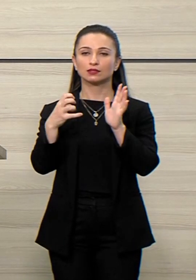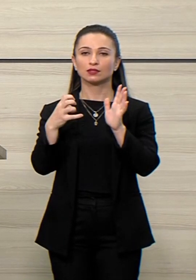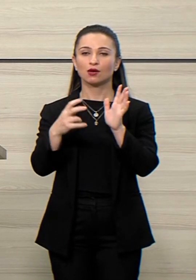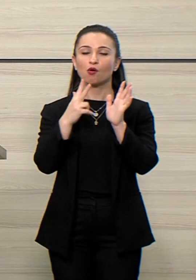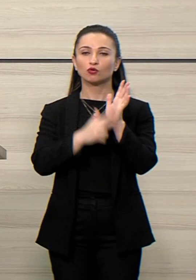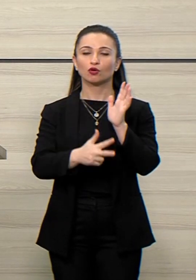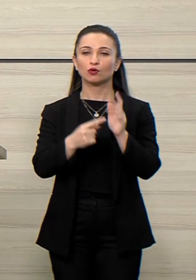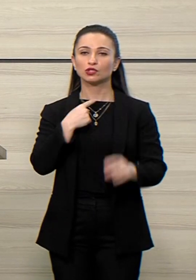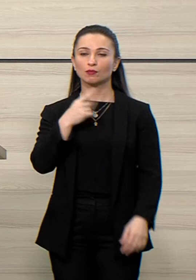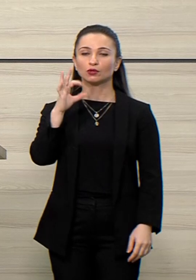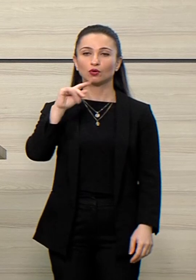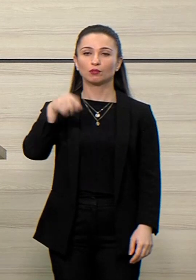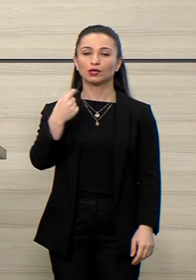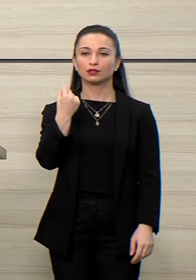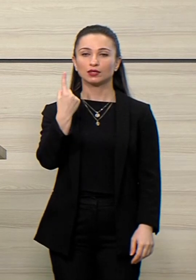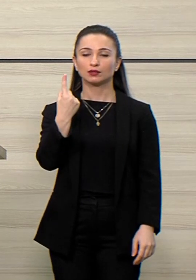1980 ხმა,